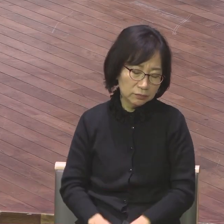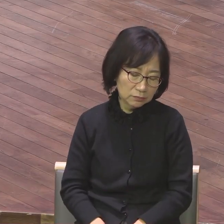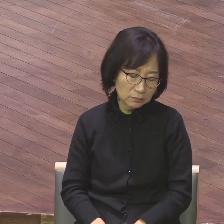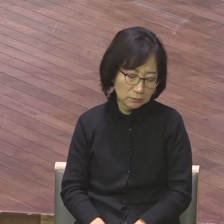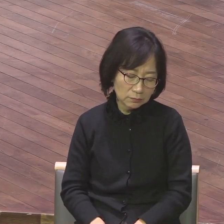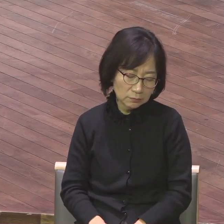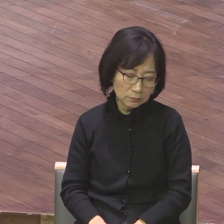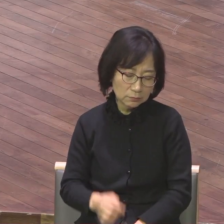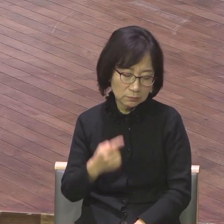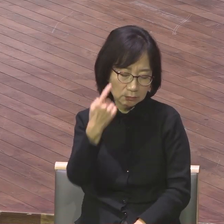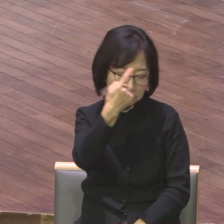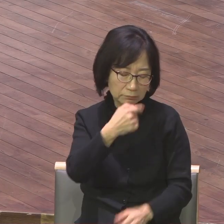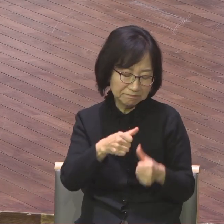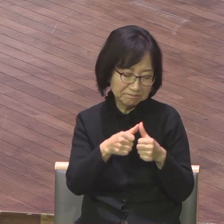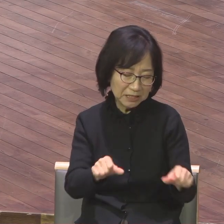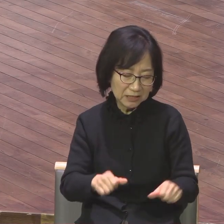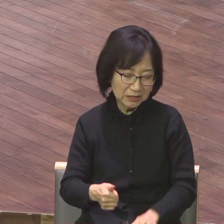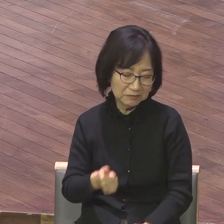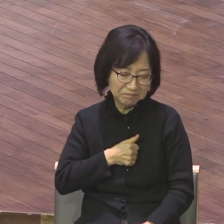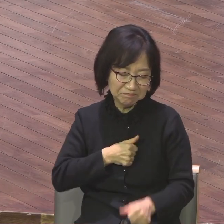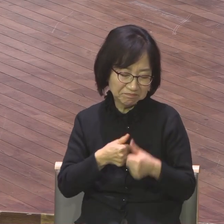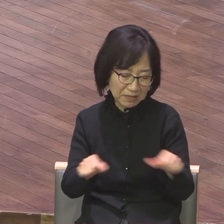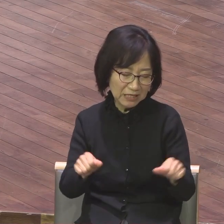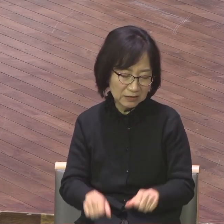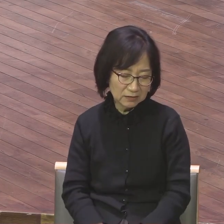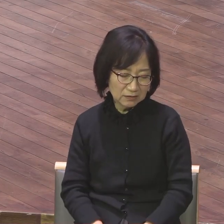심지어 떠나버려.